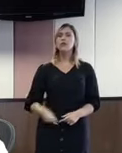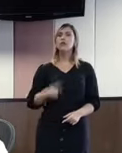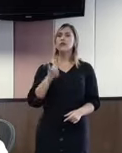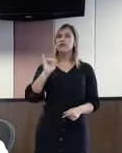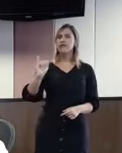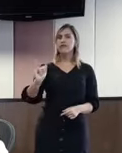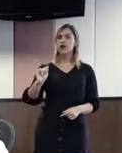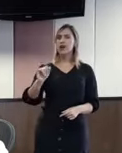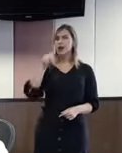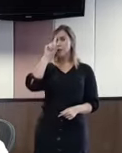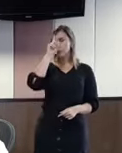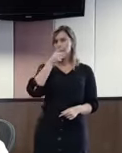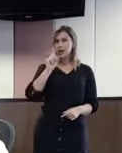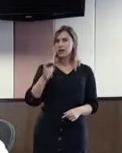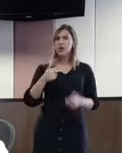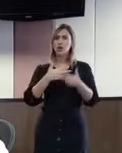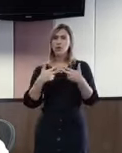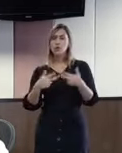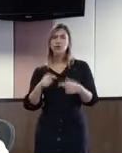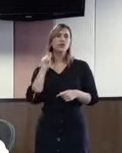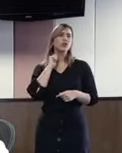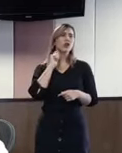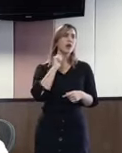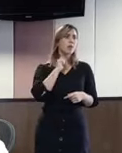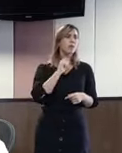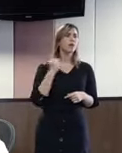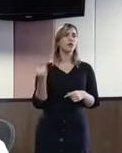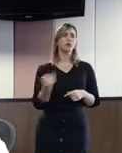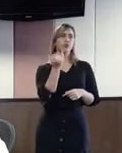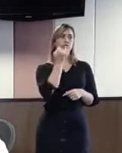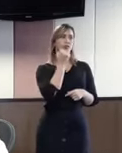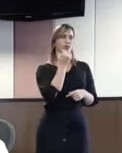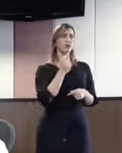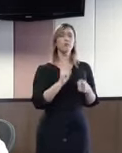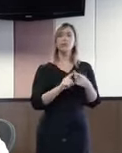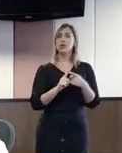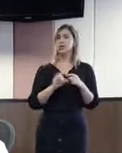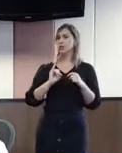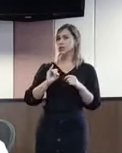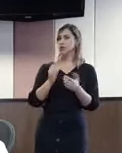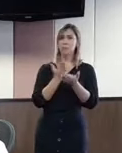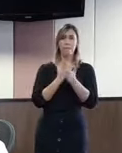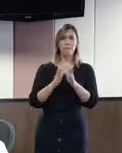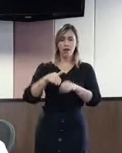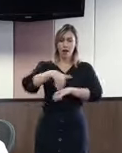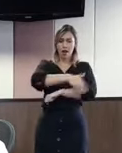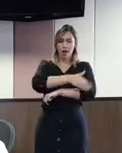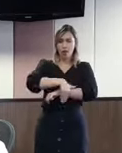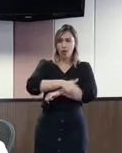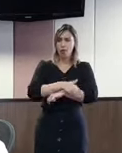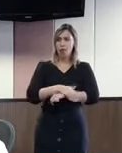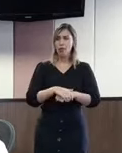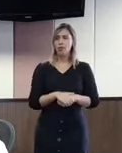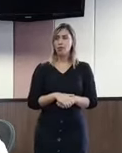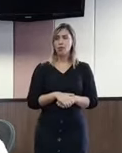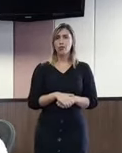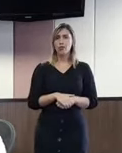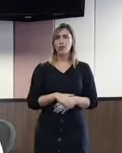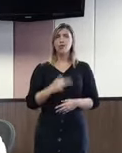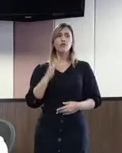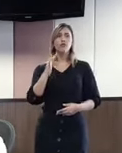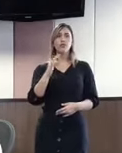ordem de serviço para o mês de abril, de algumas atividades importantes. E se nós pararmos as estradas em Mato Grosso, daqui a pouco vai